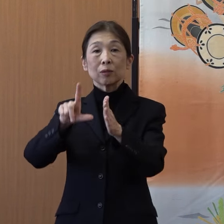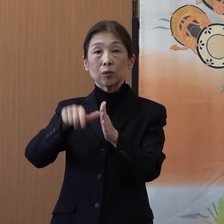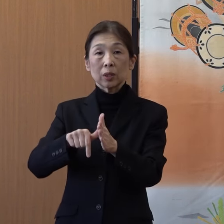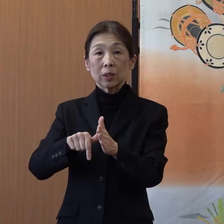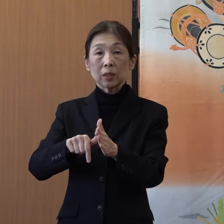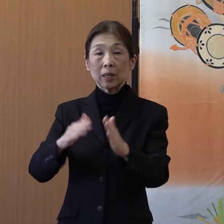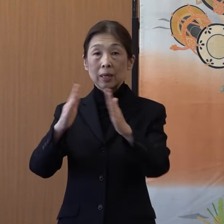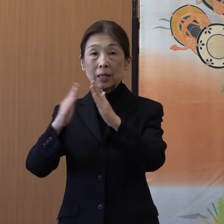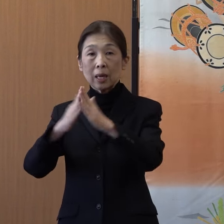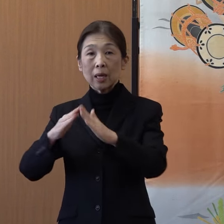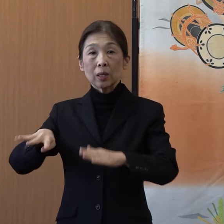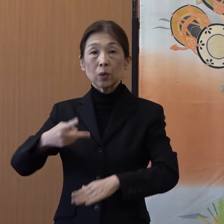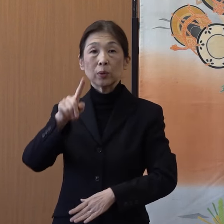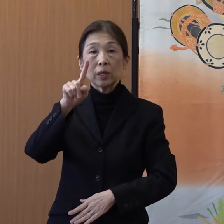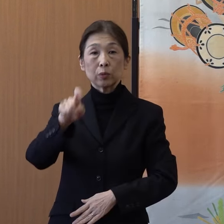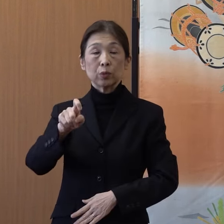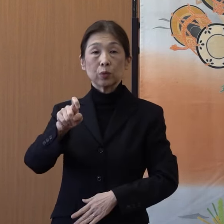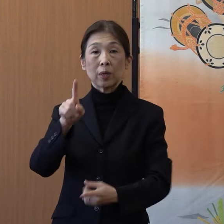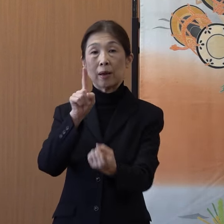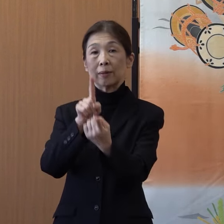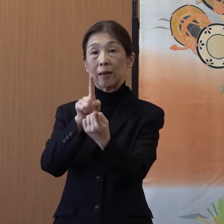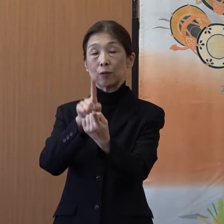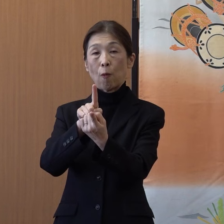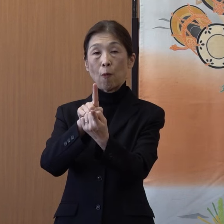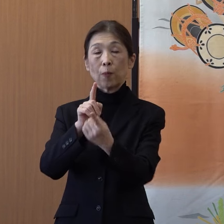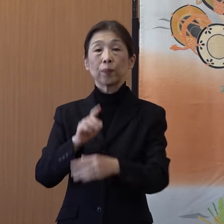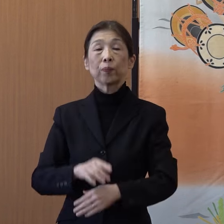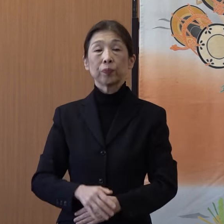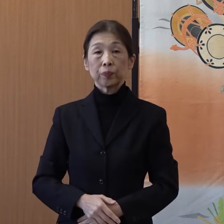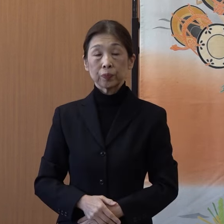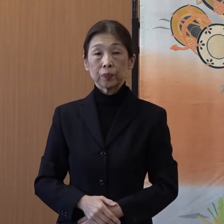棟が対象となっております。